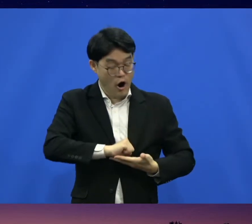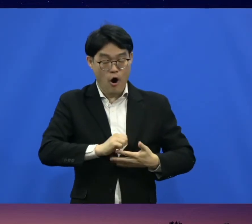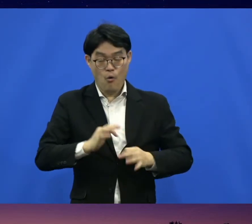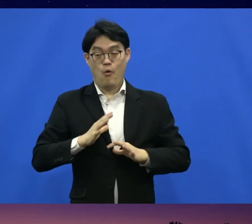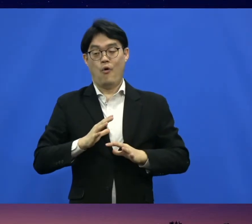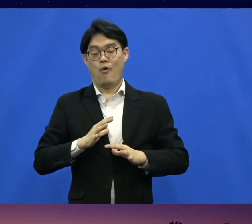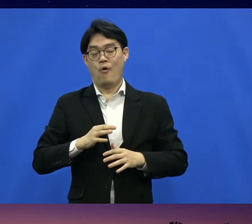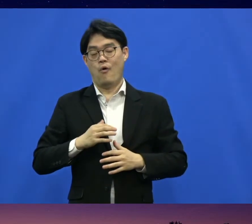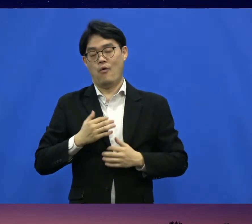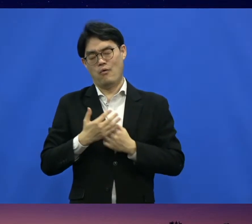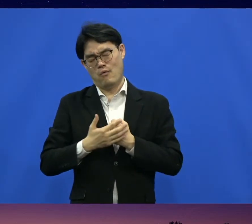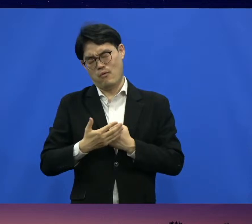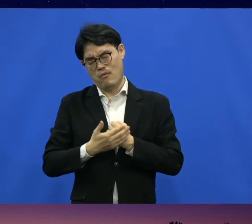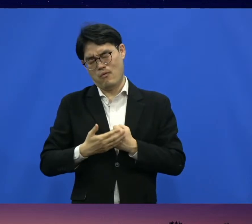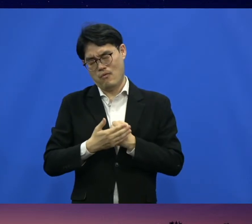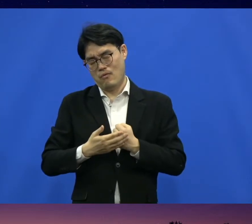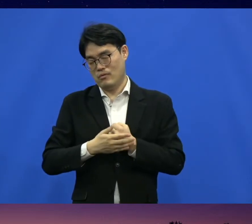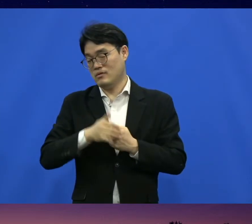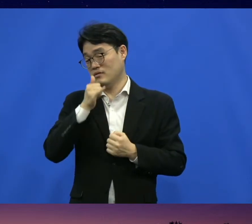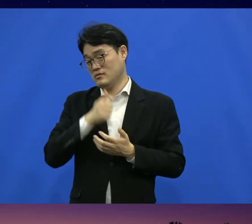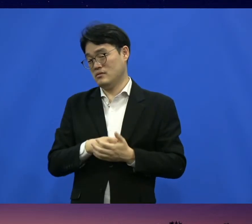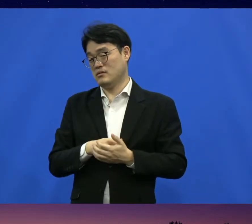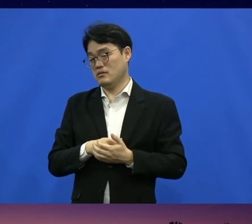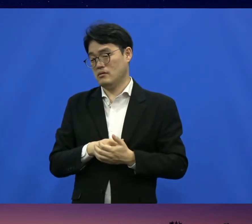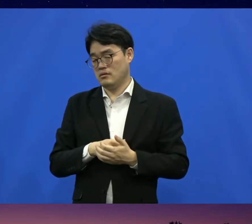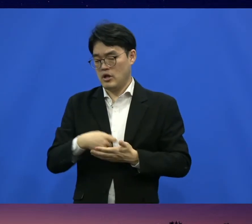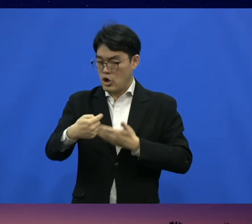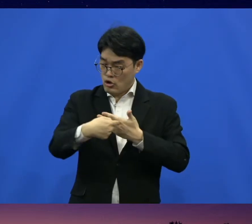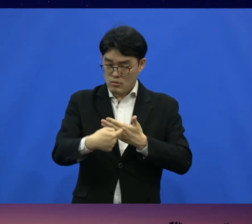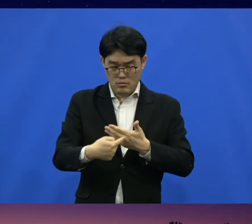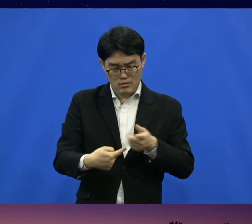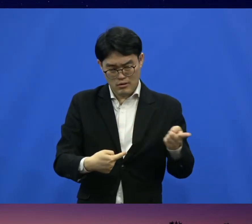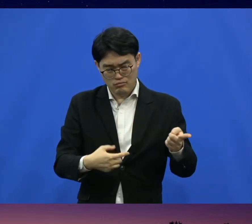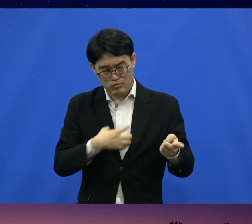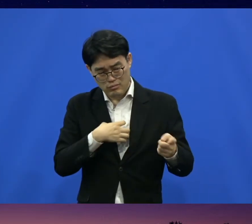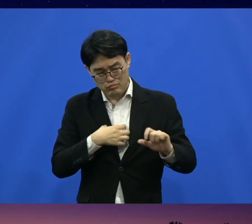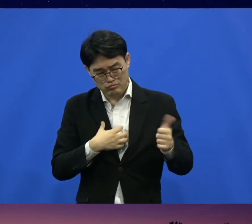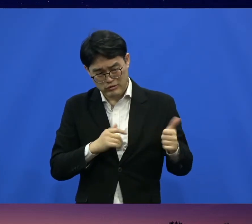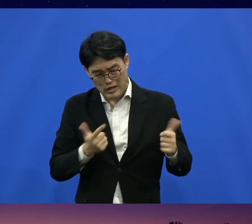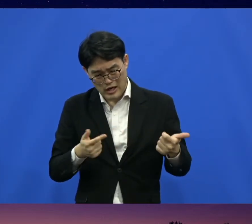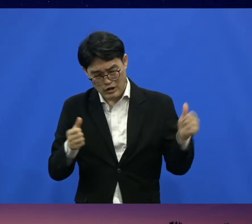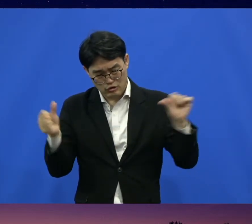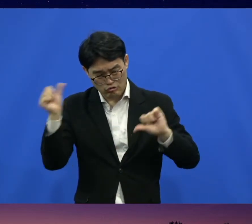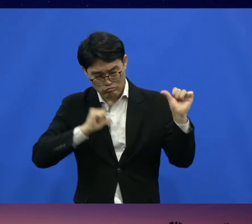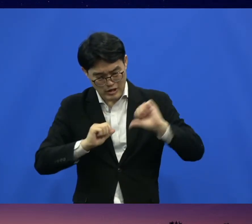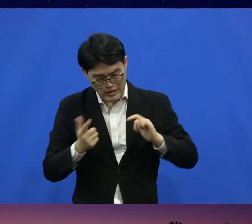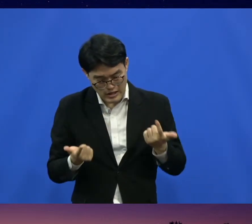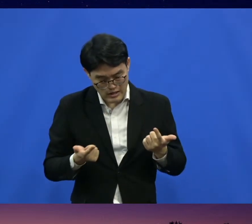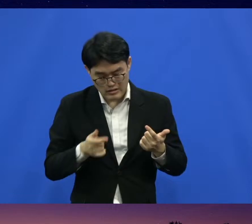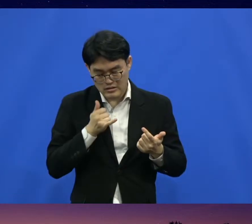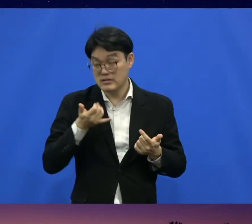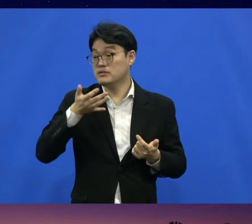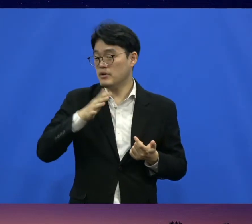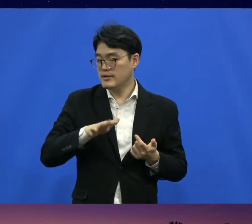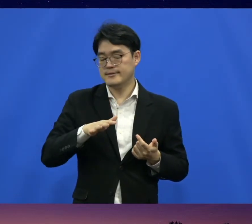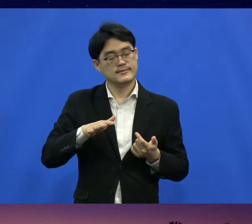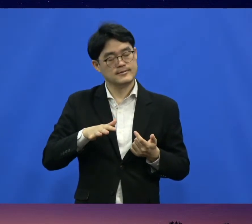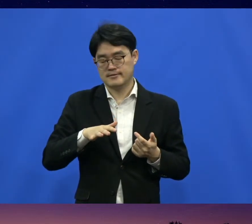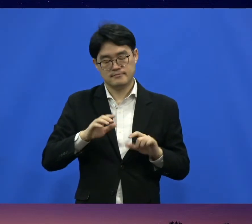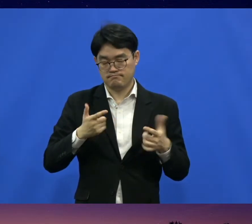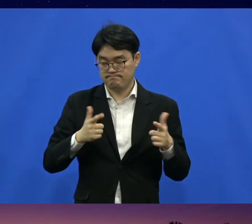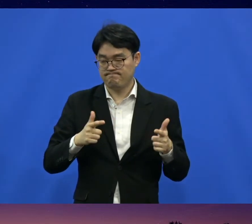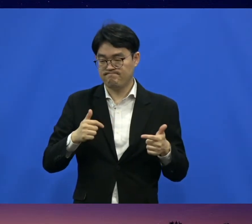눈으로 바라본 것이죠. 위험해 보이는 것이 사실은 위험한 것이